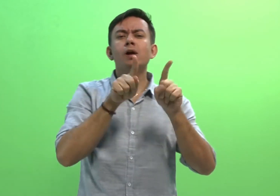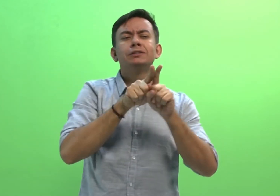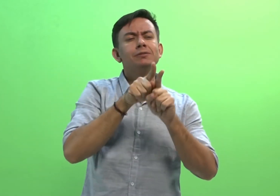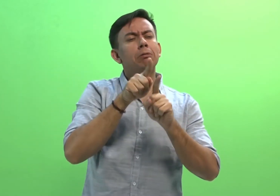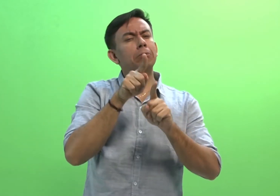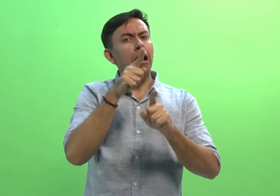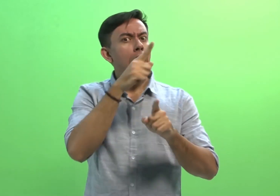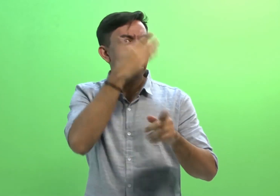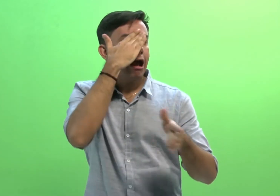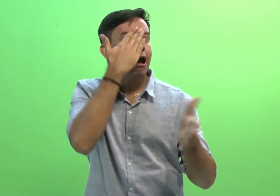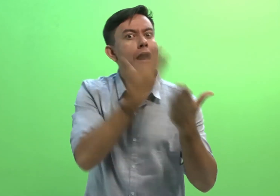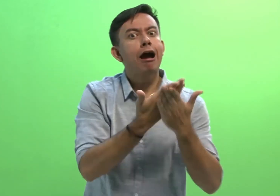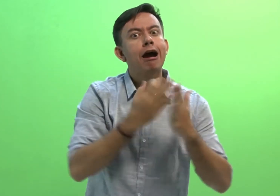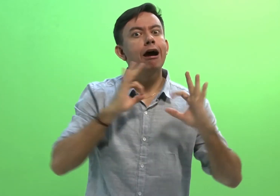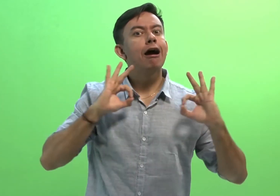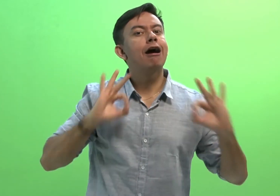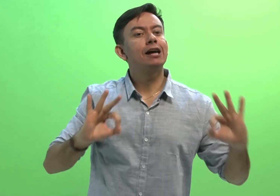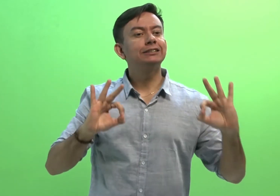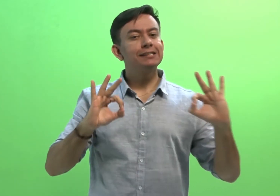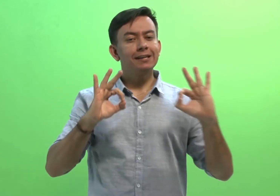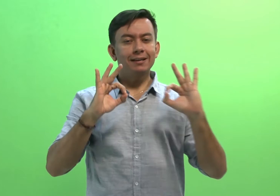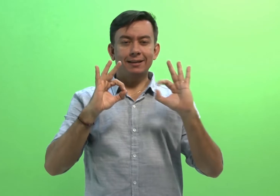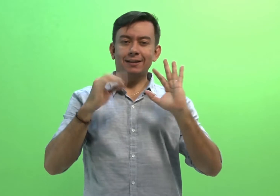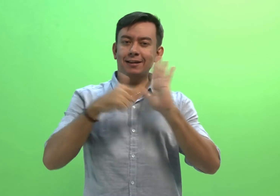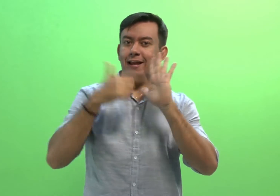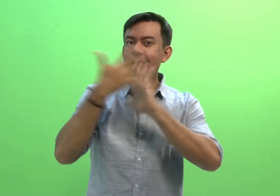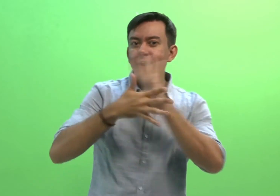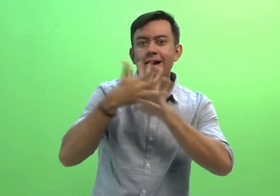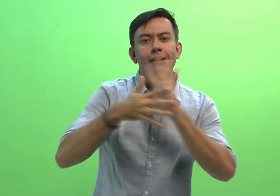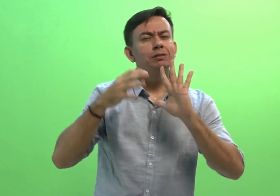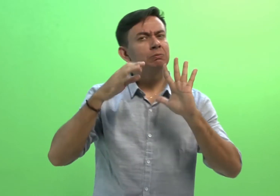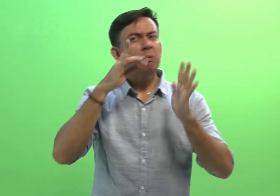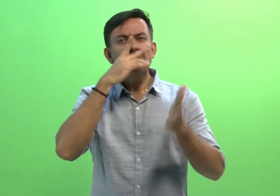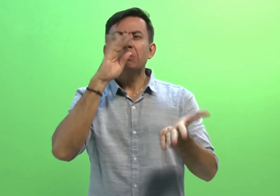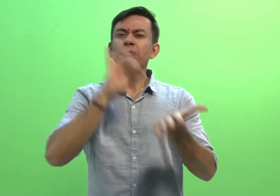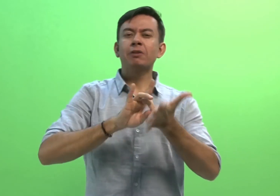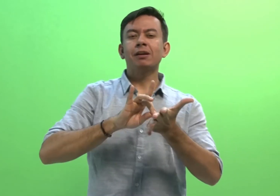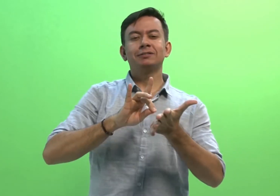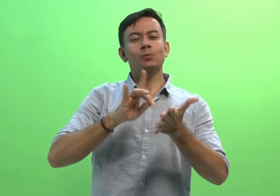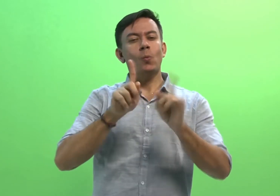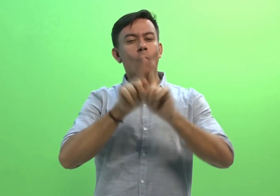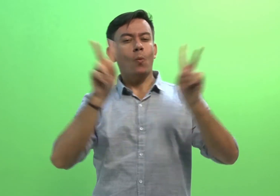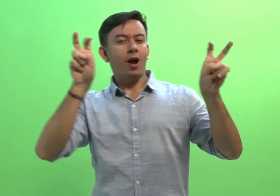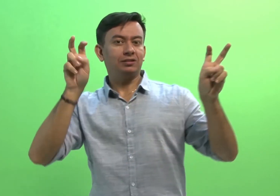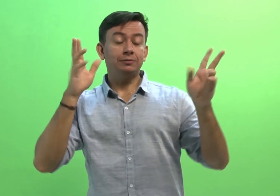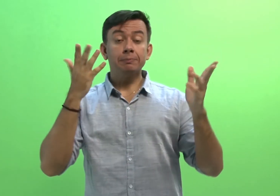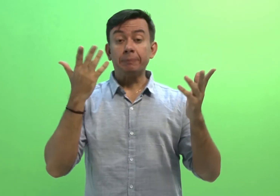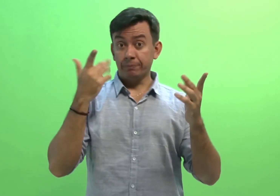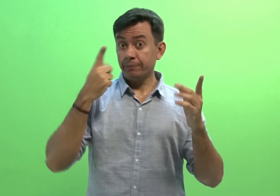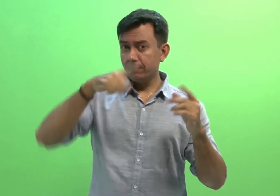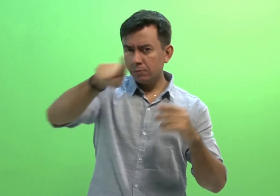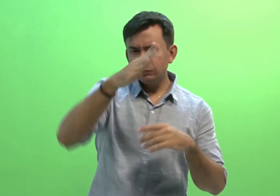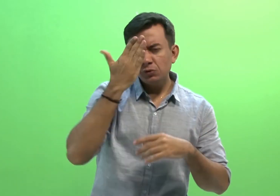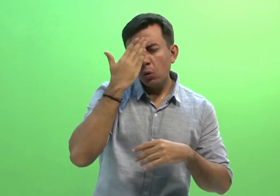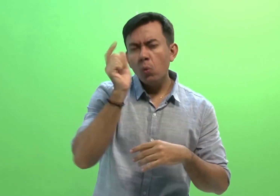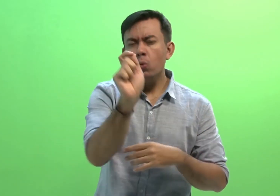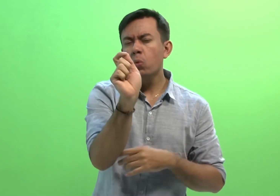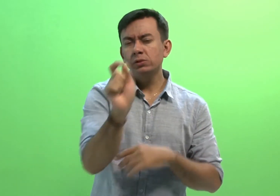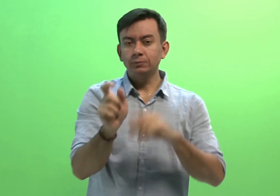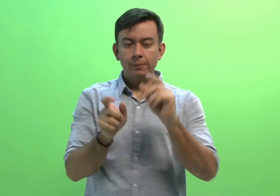acredita, confirma, toma como verdade dentro da língua de sinais. É importante que vocês compreendam